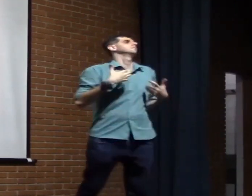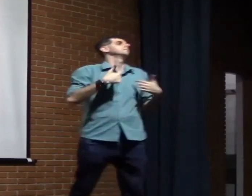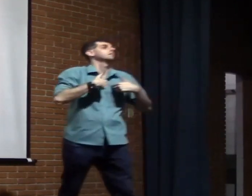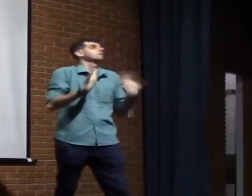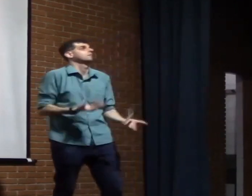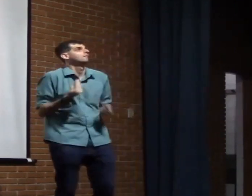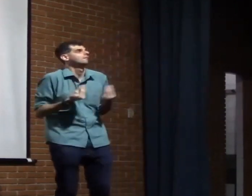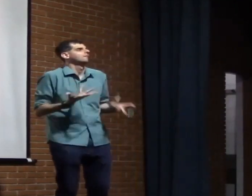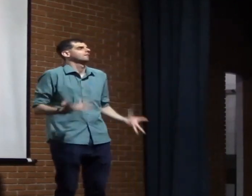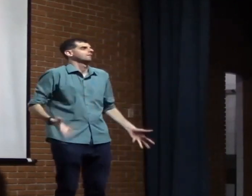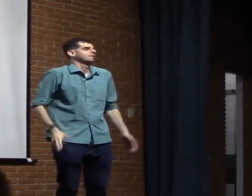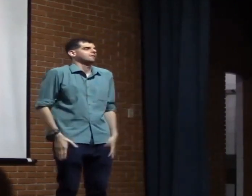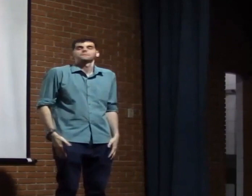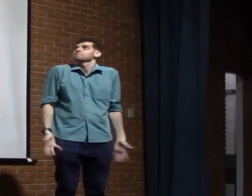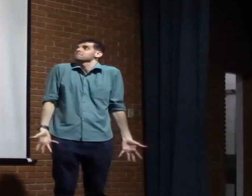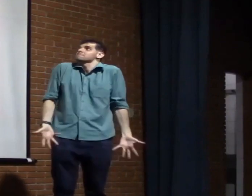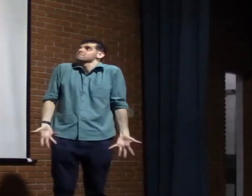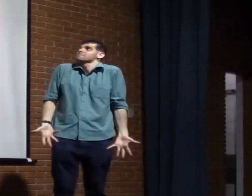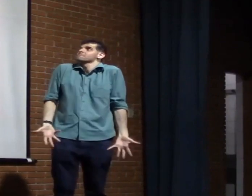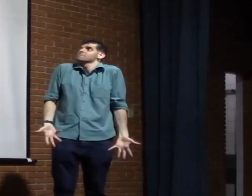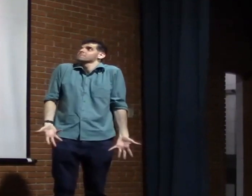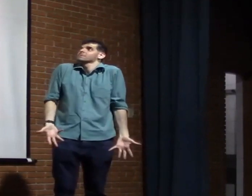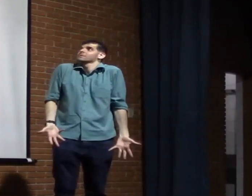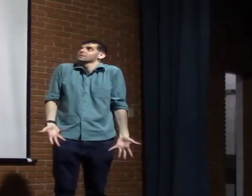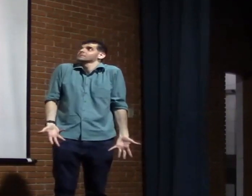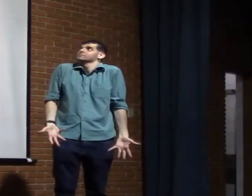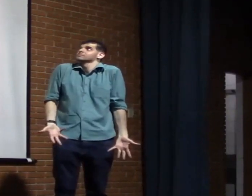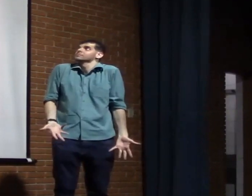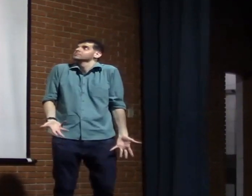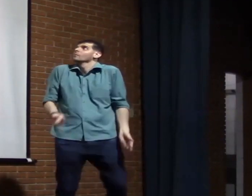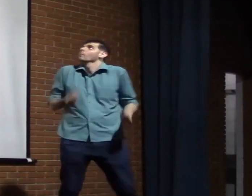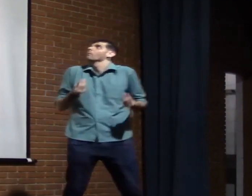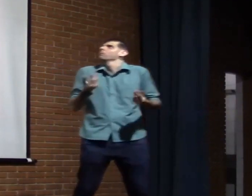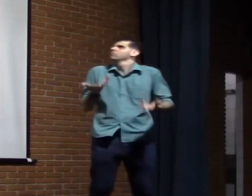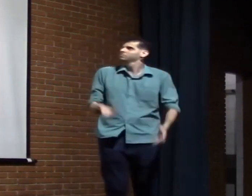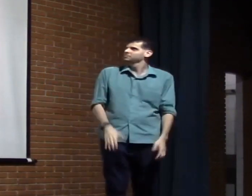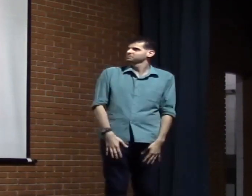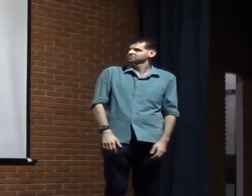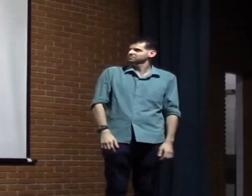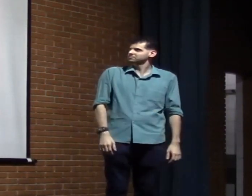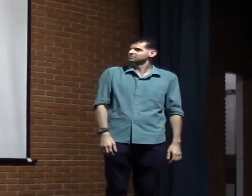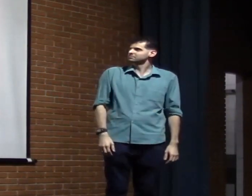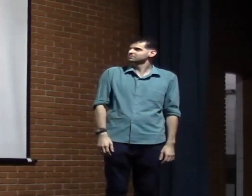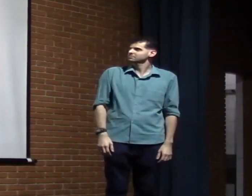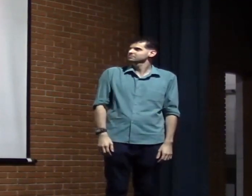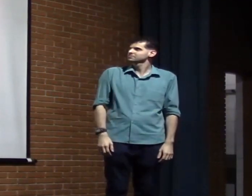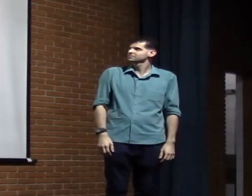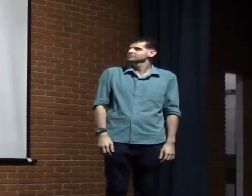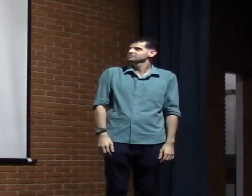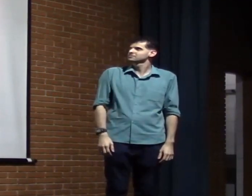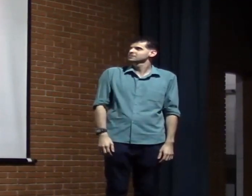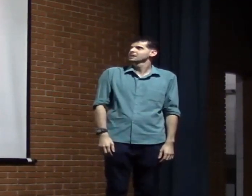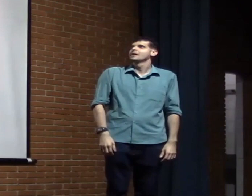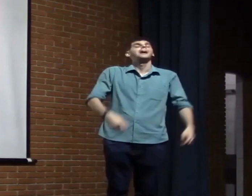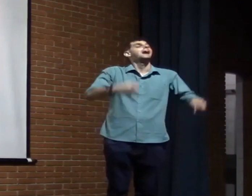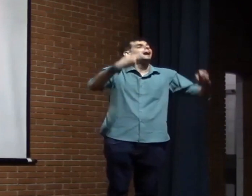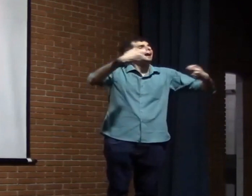Eu não consigo. Eu tenho os meus direitos como cidadão surdo. Eu tenho as minhas questões, os meus direitos de